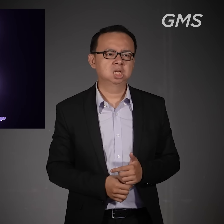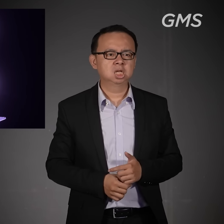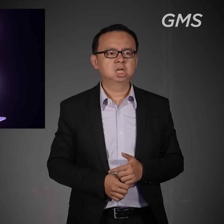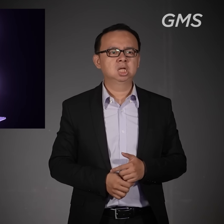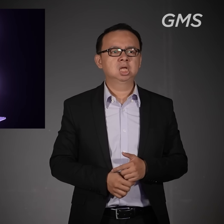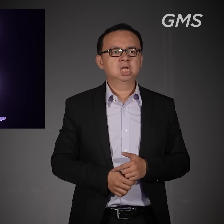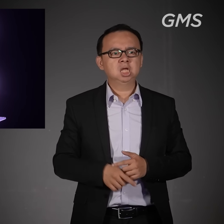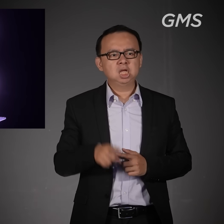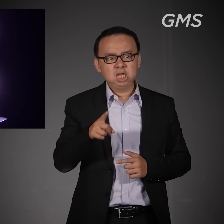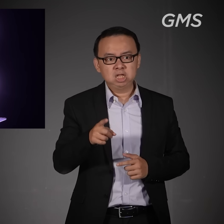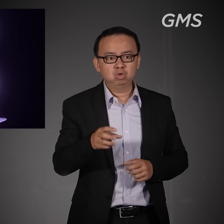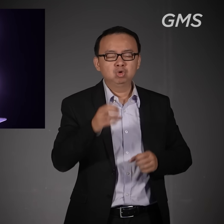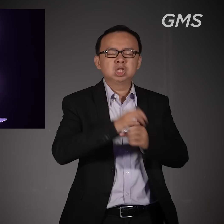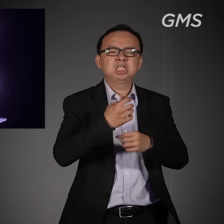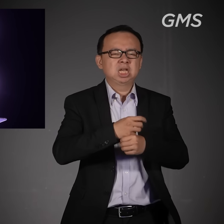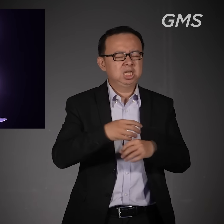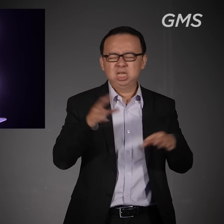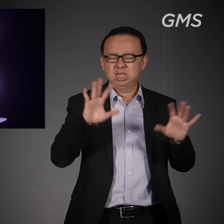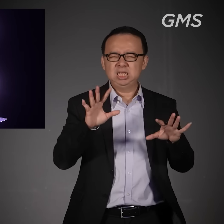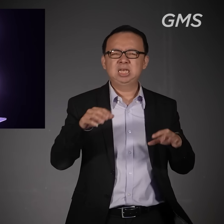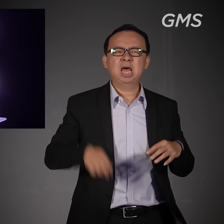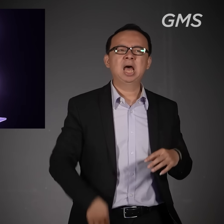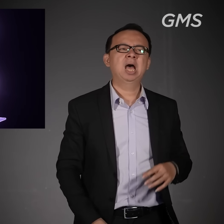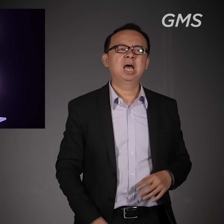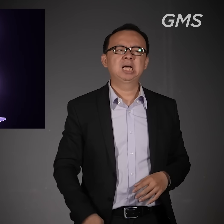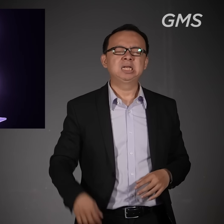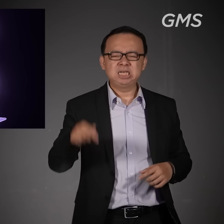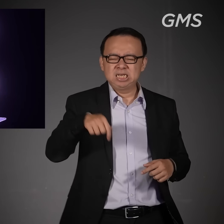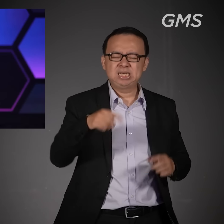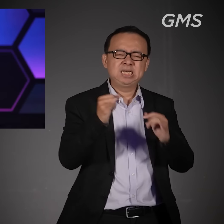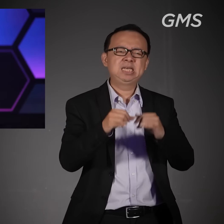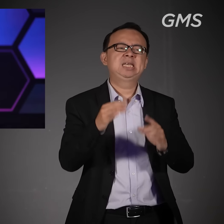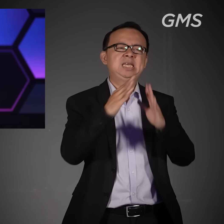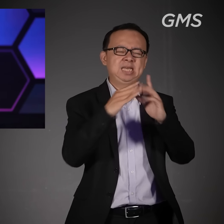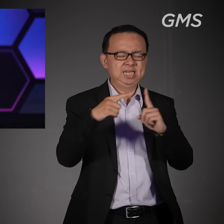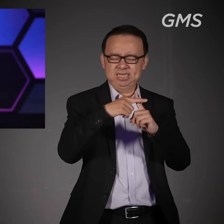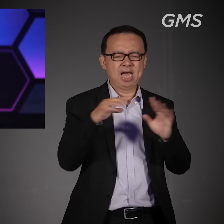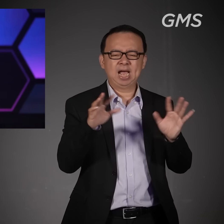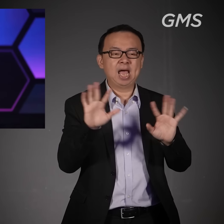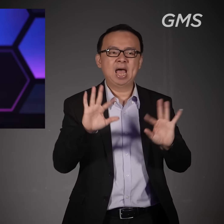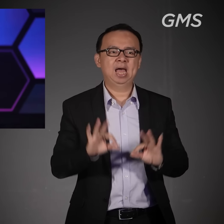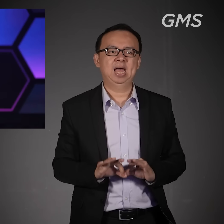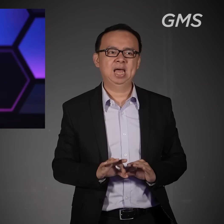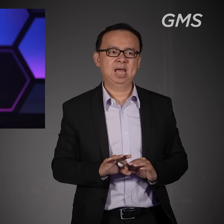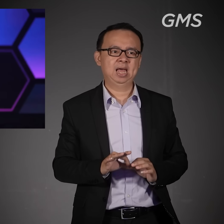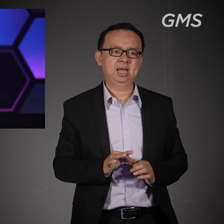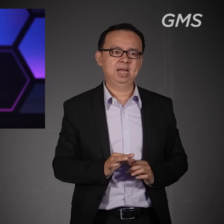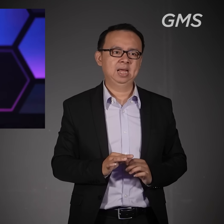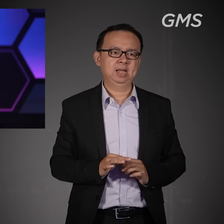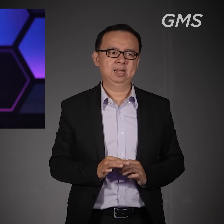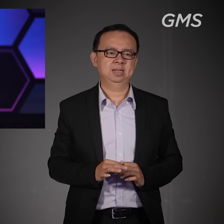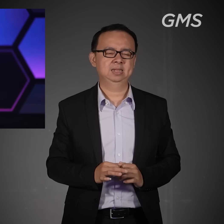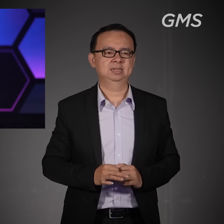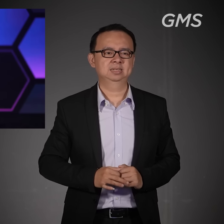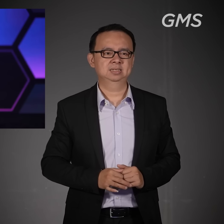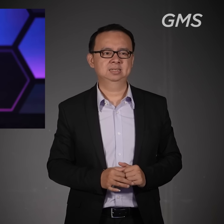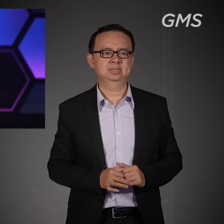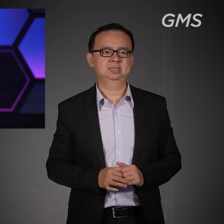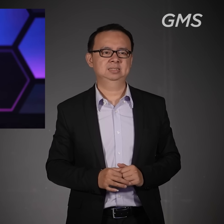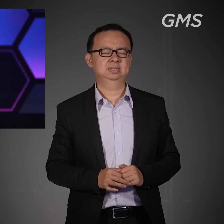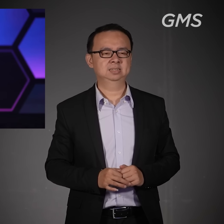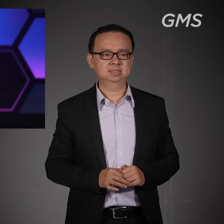gereja. Kecuali apabila gereja tersebut lalai dan lunglai. Suatu saat muncul sebuah kalimat, saya nggak berani mengaku bahwa ini dari